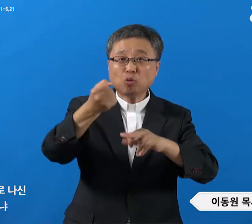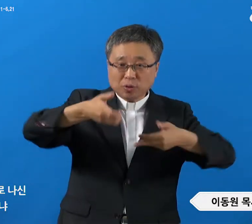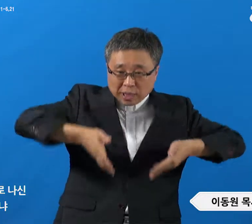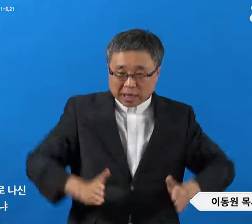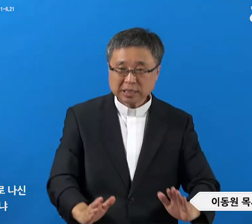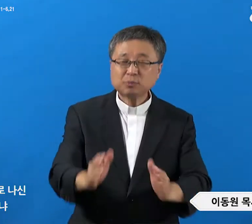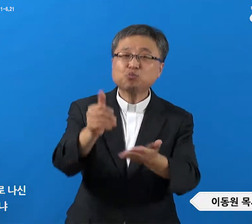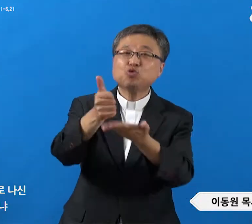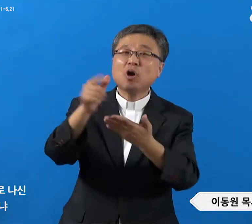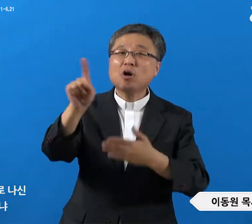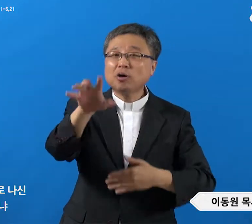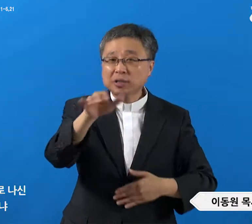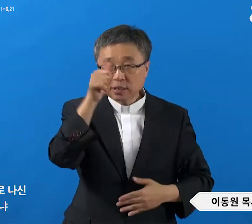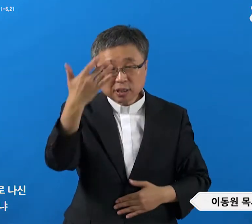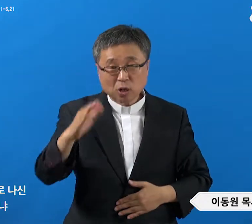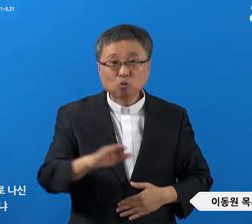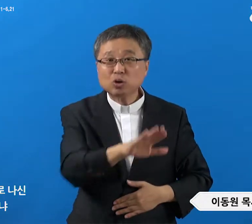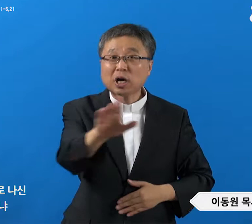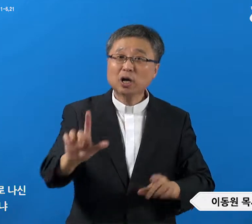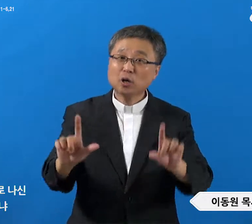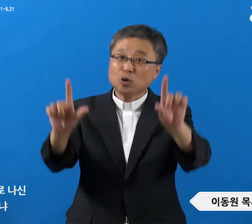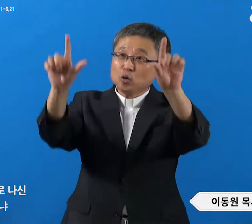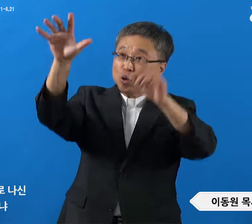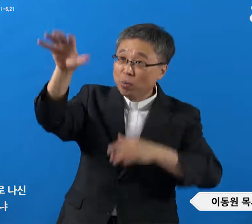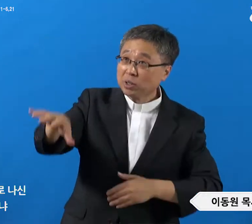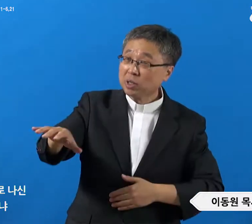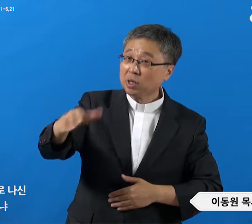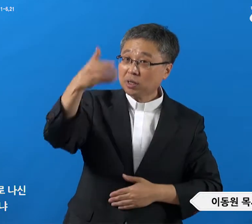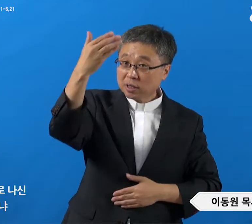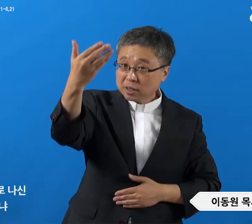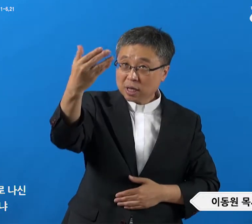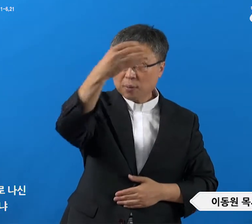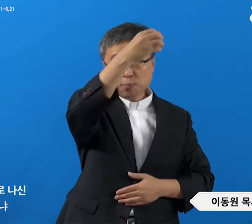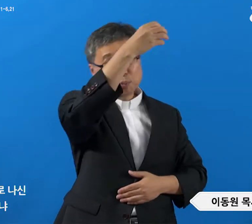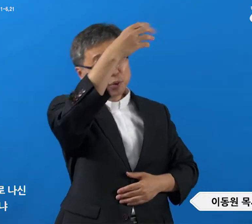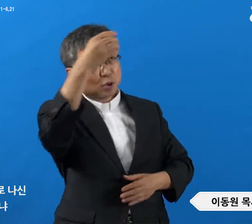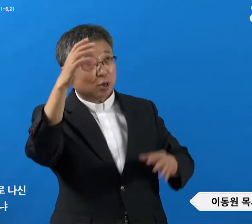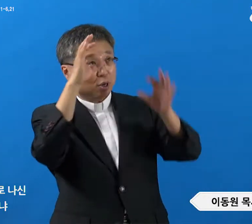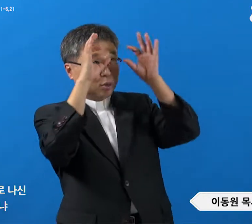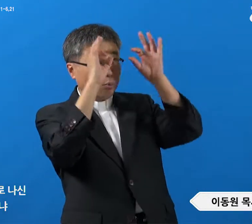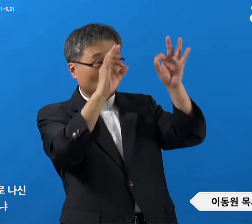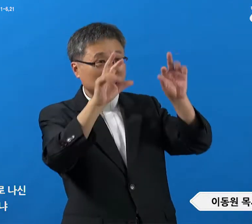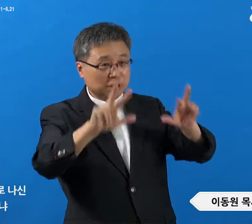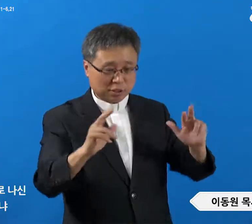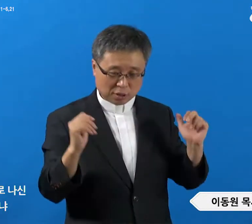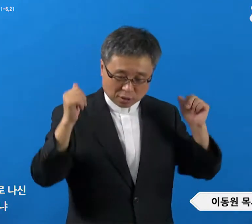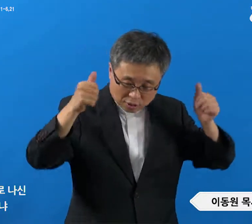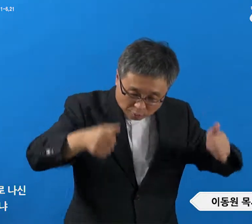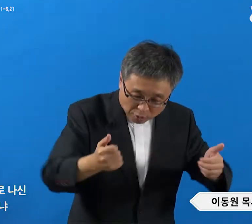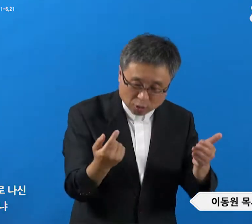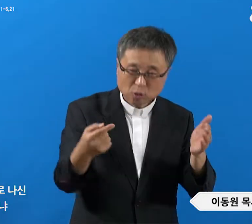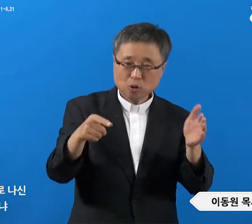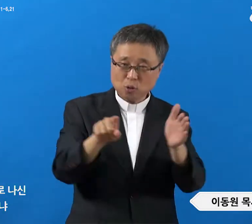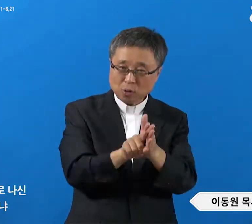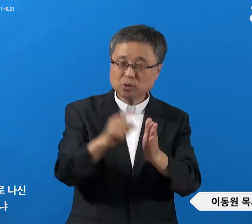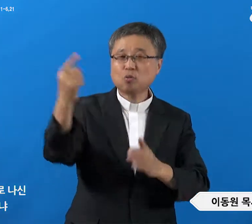계시냐? 우리가 동방에서 그의 별을 보고 지금 경배하러 왔습니다. 이렇게